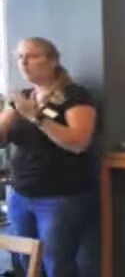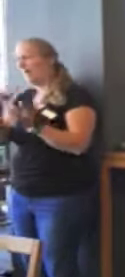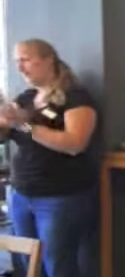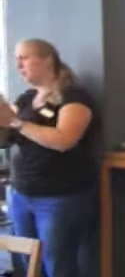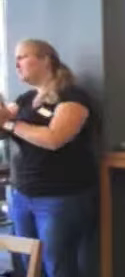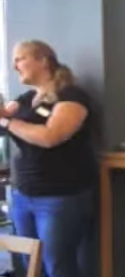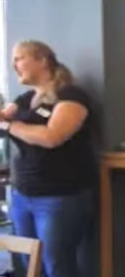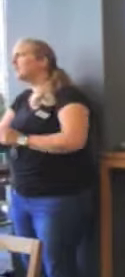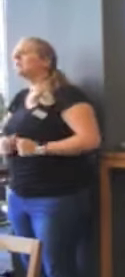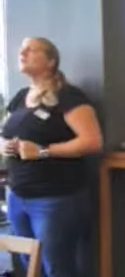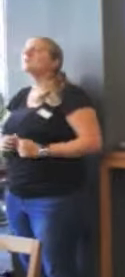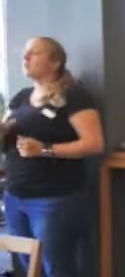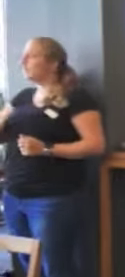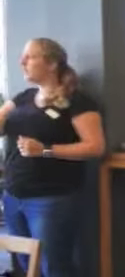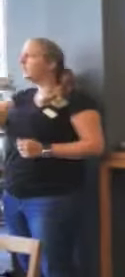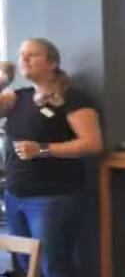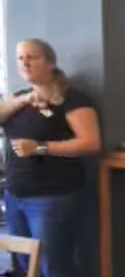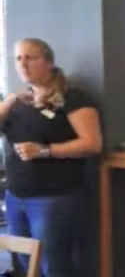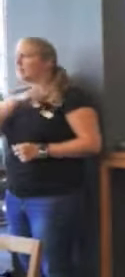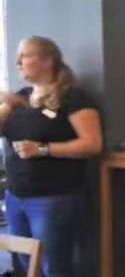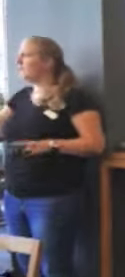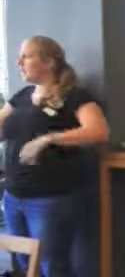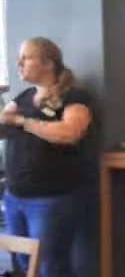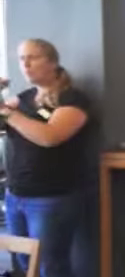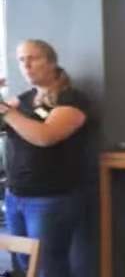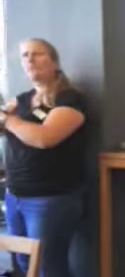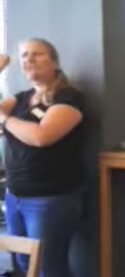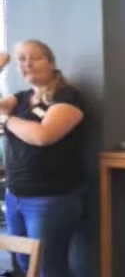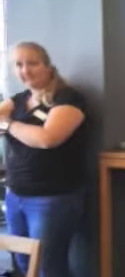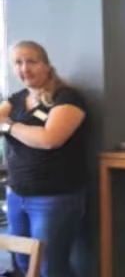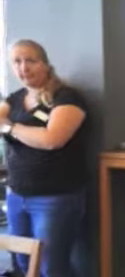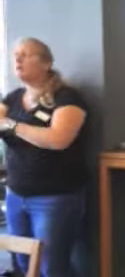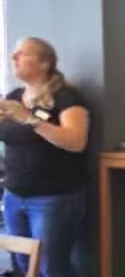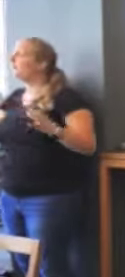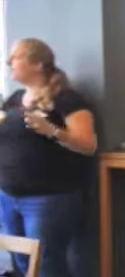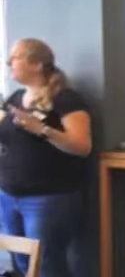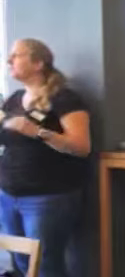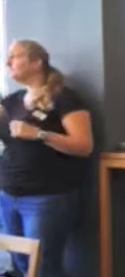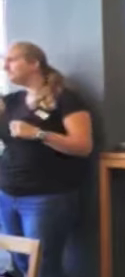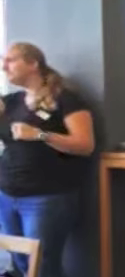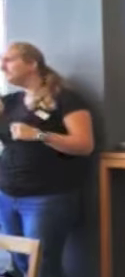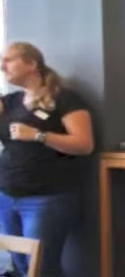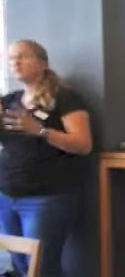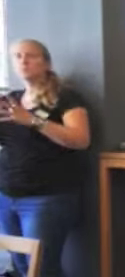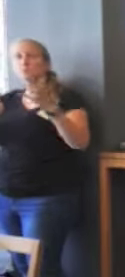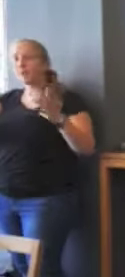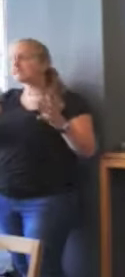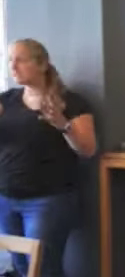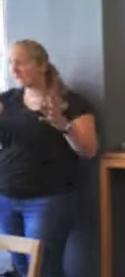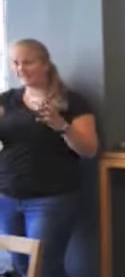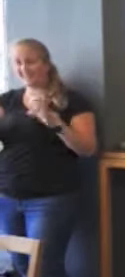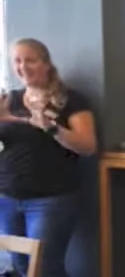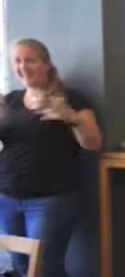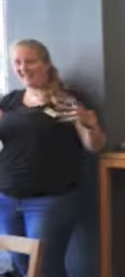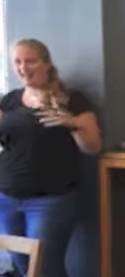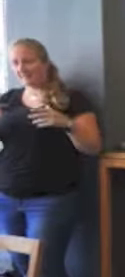sen. Sen ett år tillbaka ungefär har vi provat idén om, skulle det inte gå att kunna kombinera ihop stora satsningar,